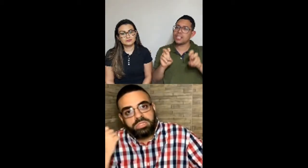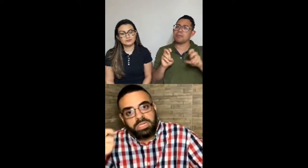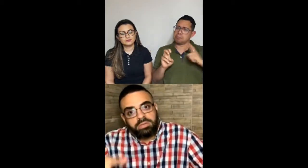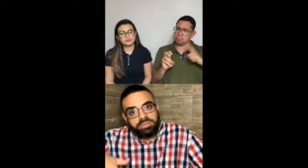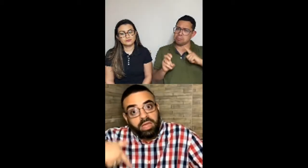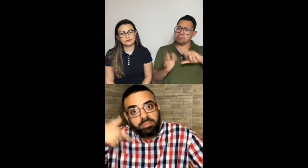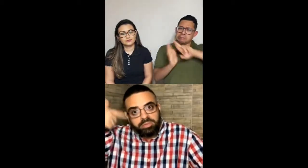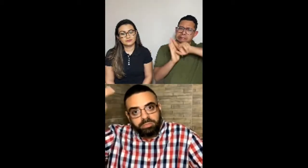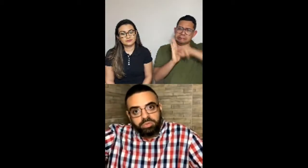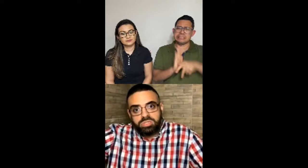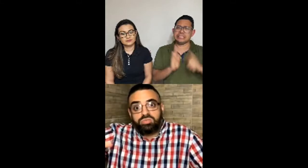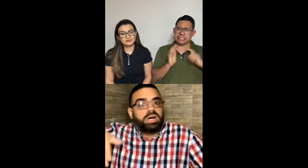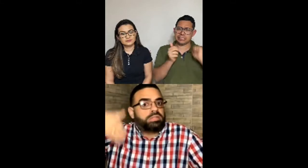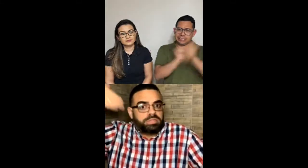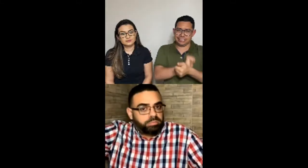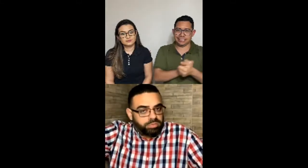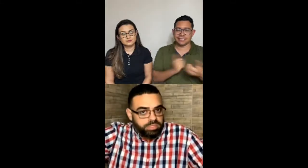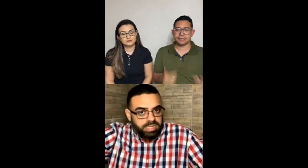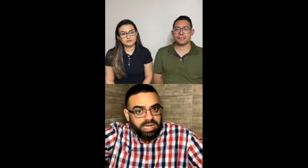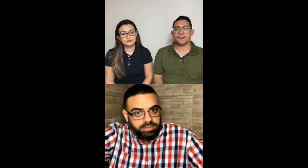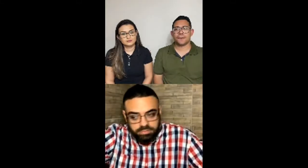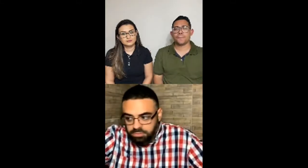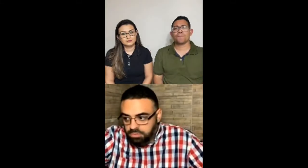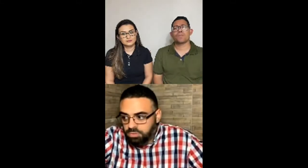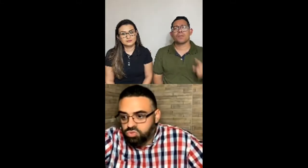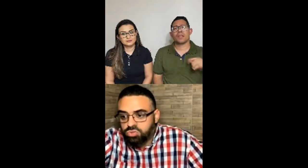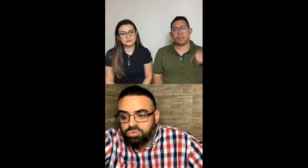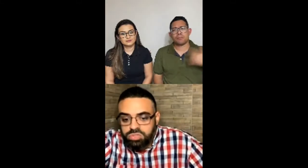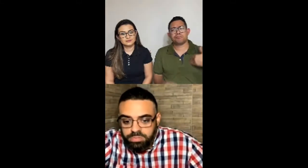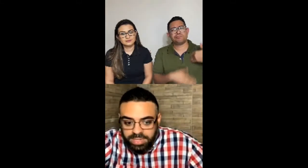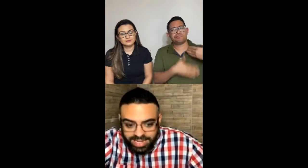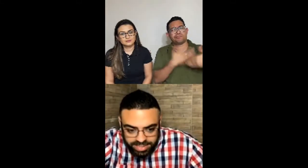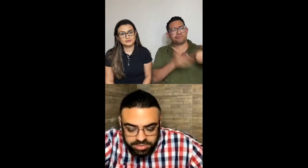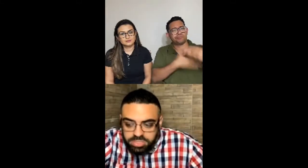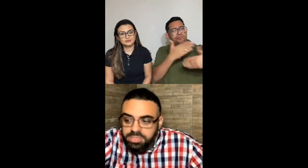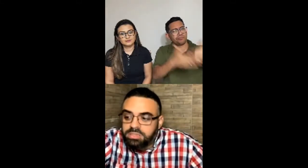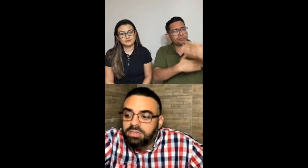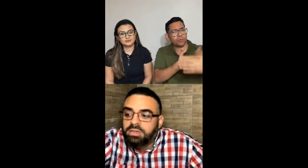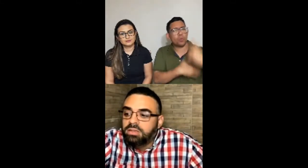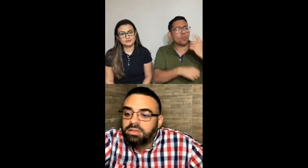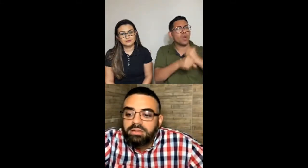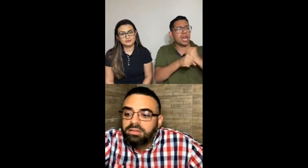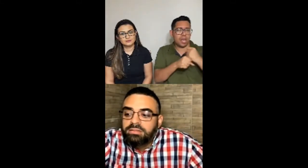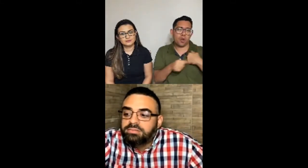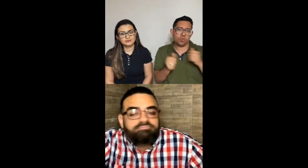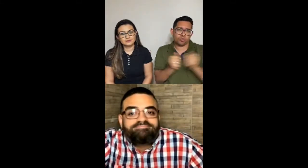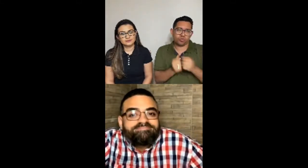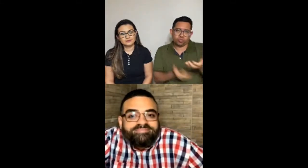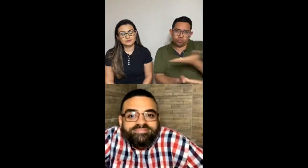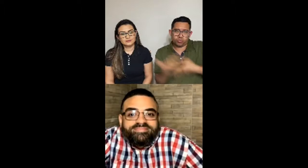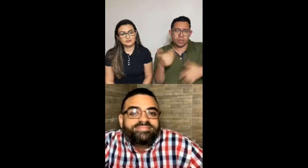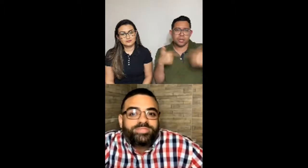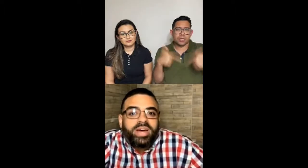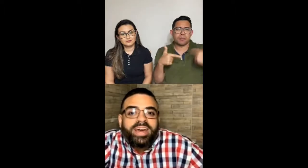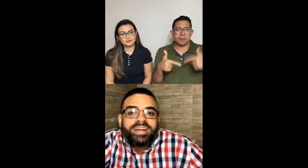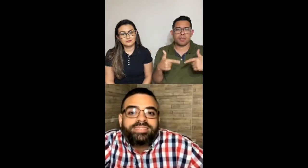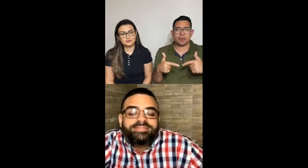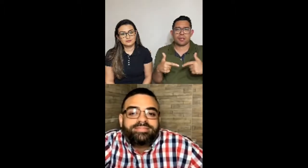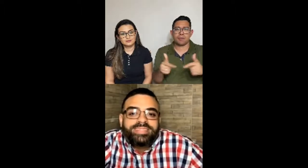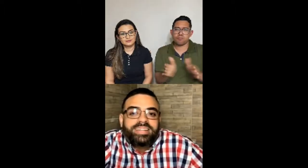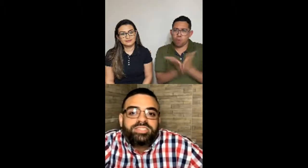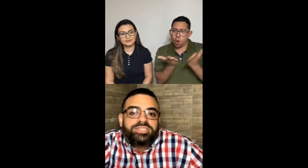muita coisa de esporte. Lá com os surdos depois, tempo depois, um ano depois, lá com os